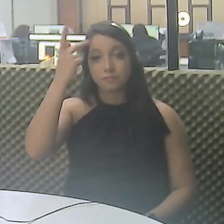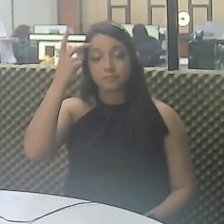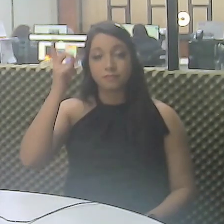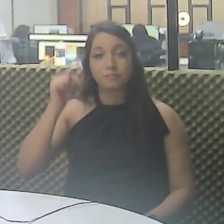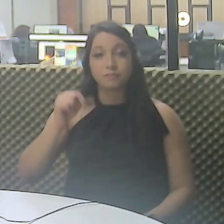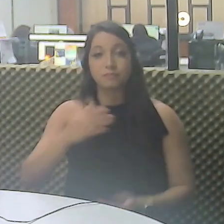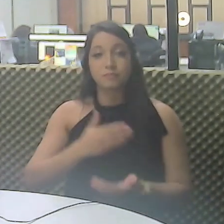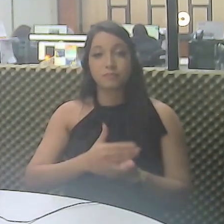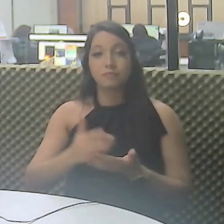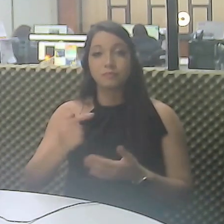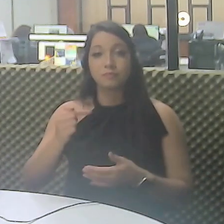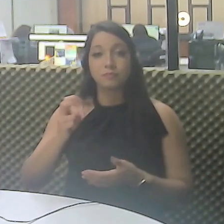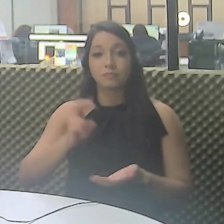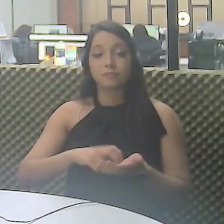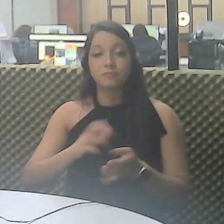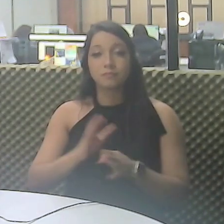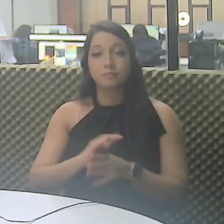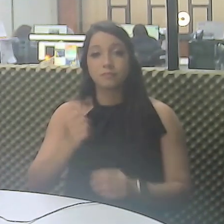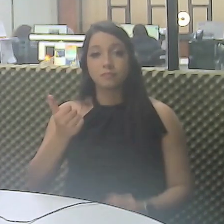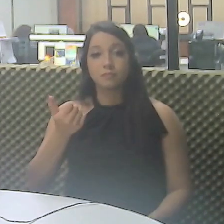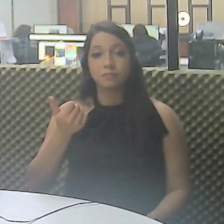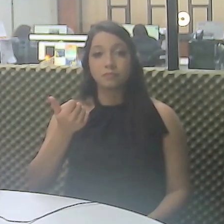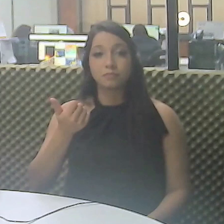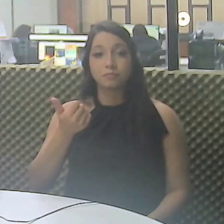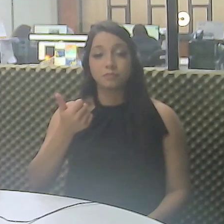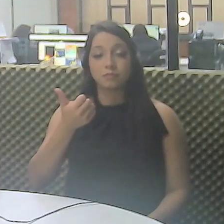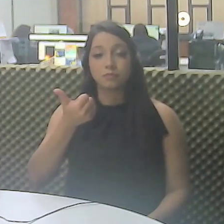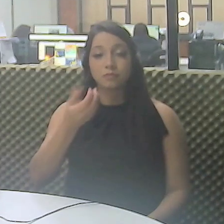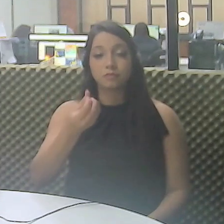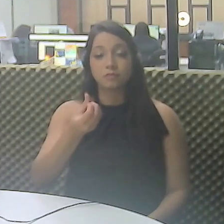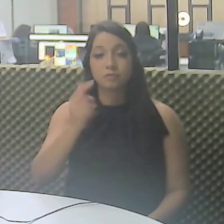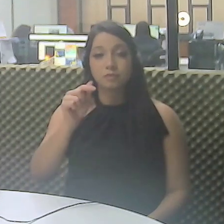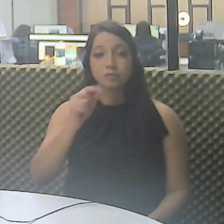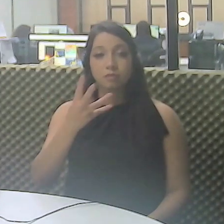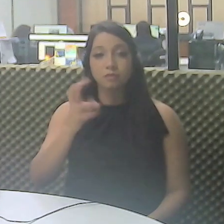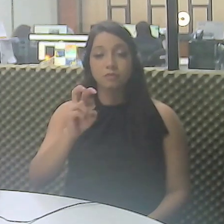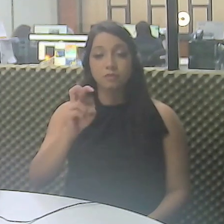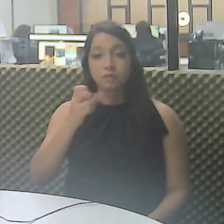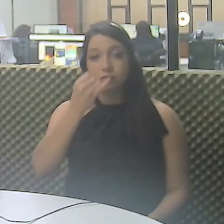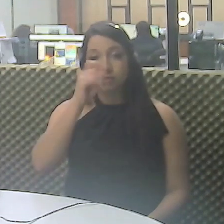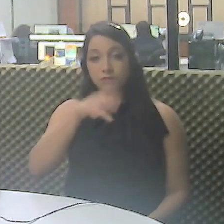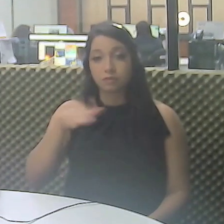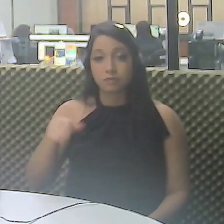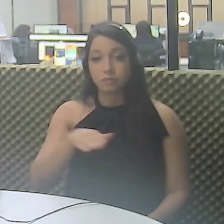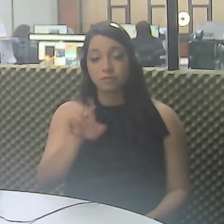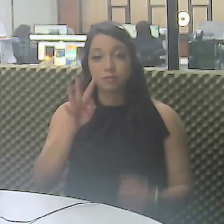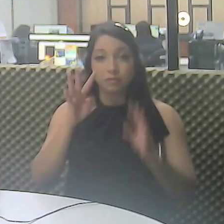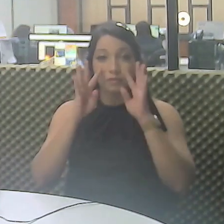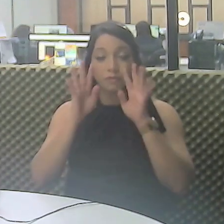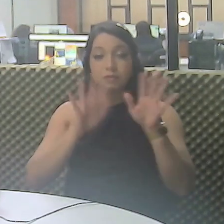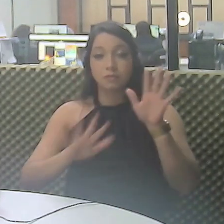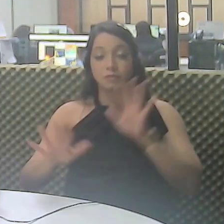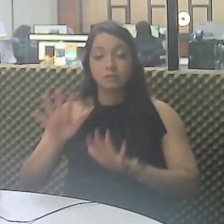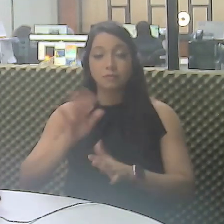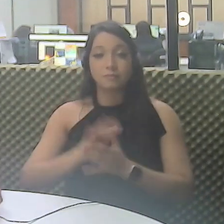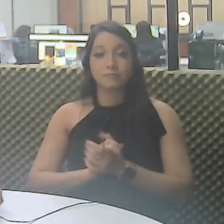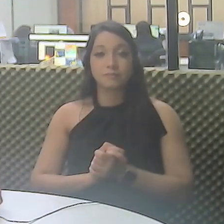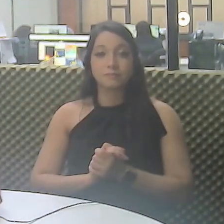será das 7 da manhã às 15 para as 5 da tarde. Quem passar pelo local deve ter atenção